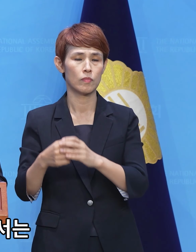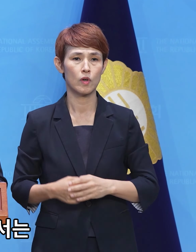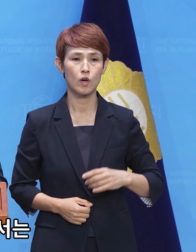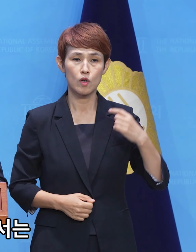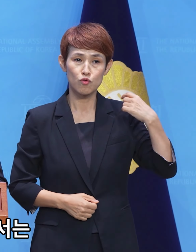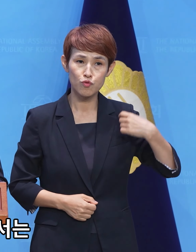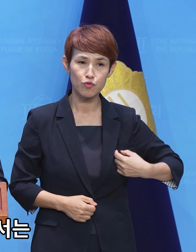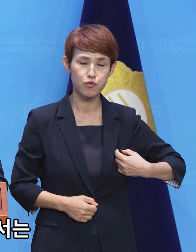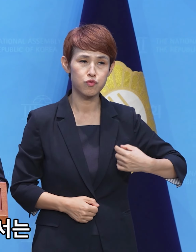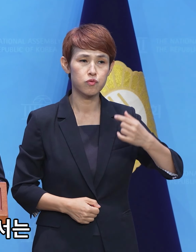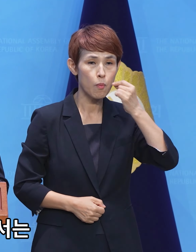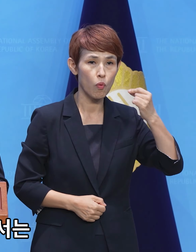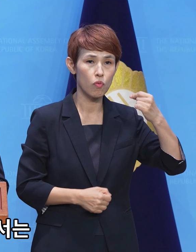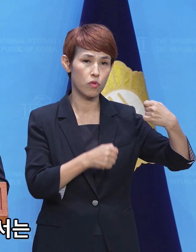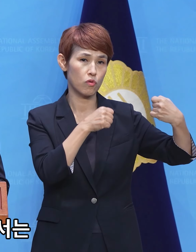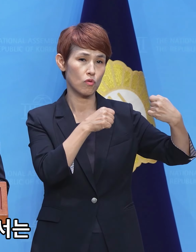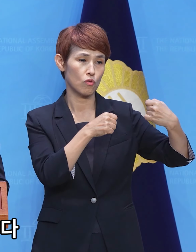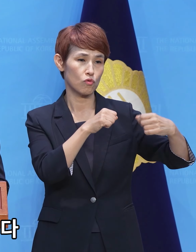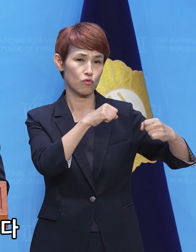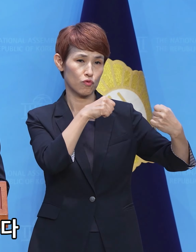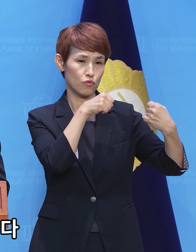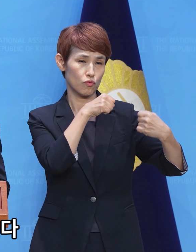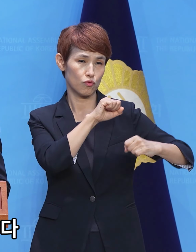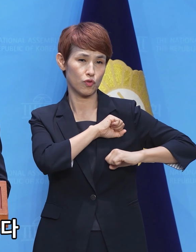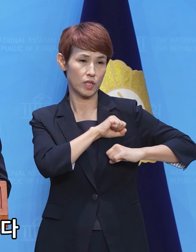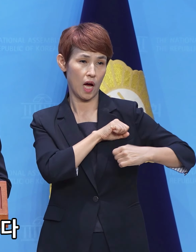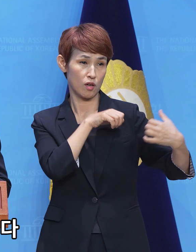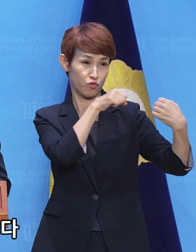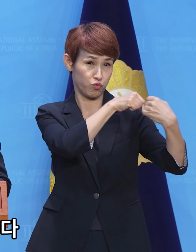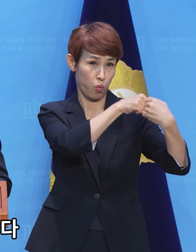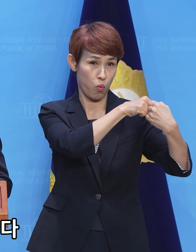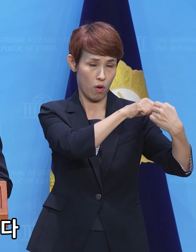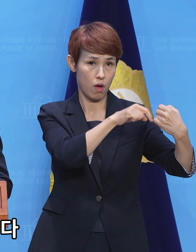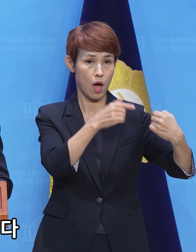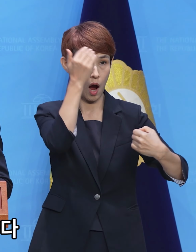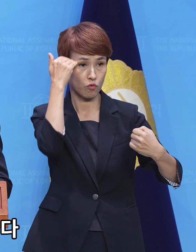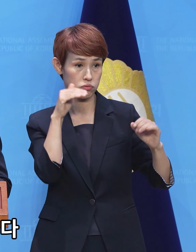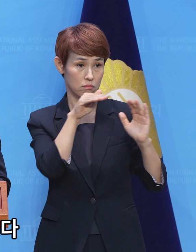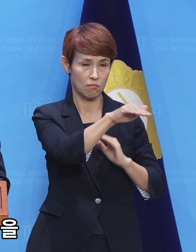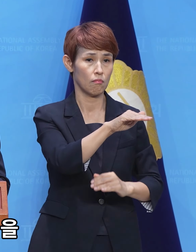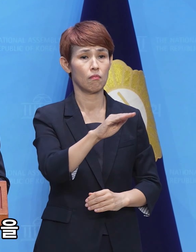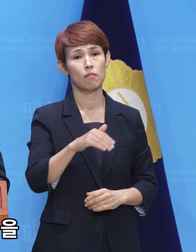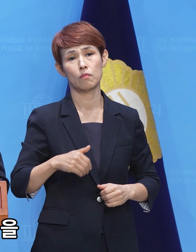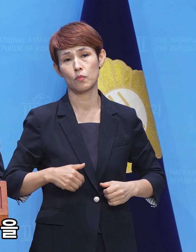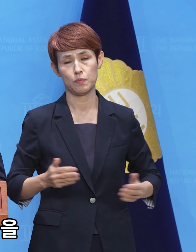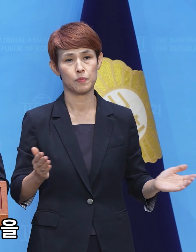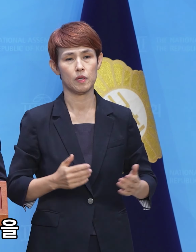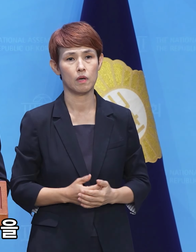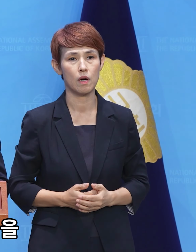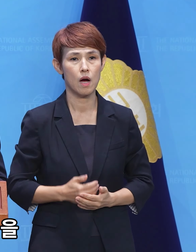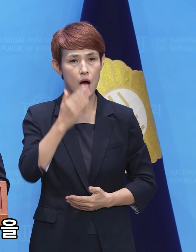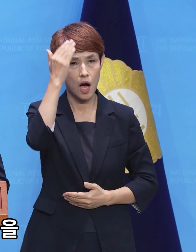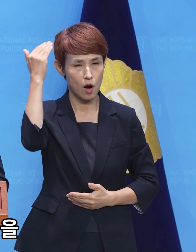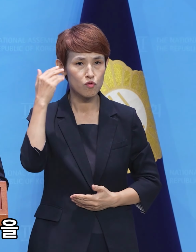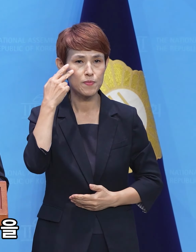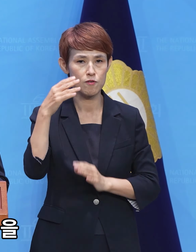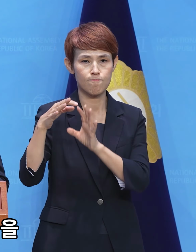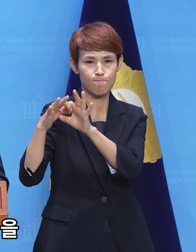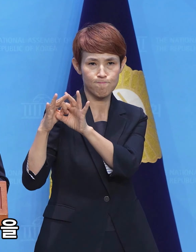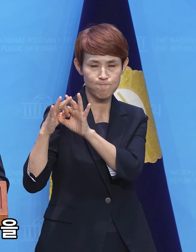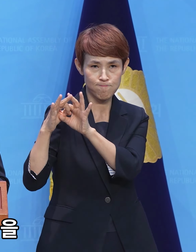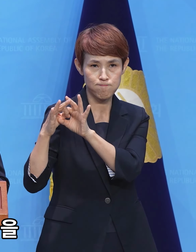중국과 일본의 군사적 충돌에 대해서는 대한민국은 관여할 의무가 없습니다. 튼튼한 한미동맹으로